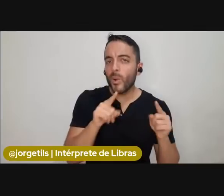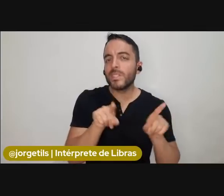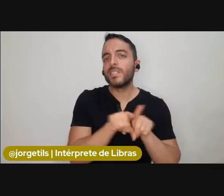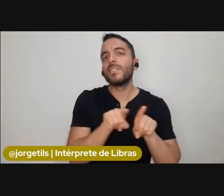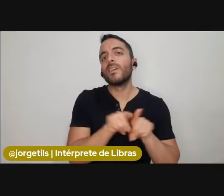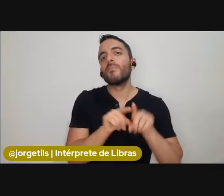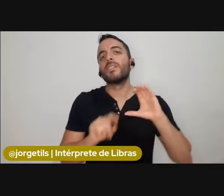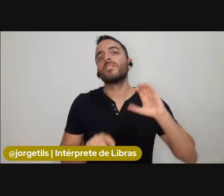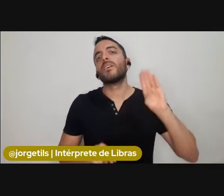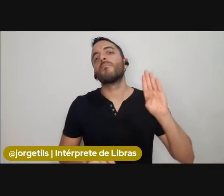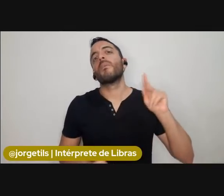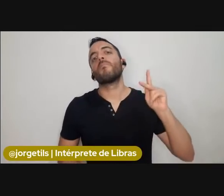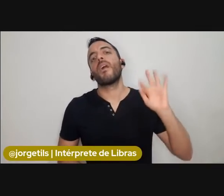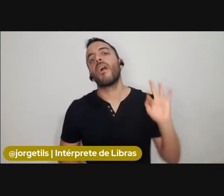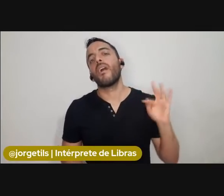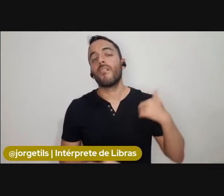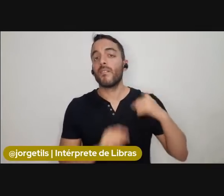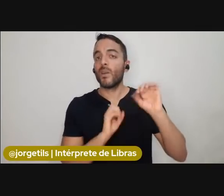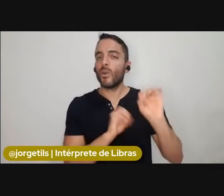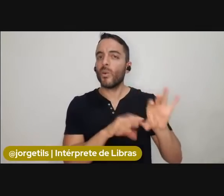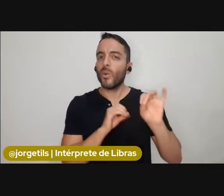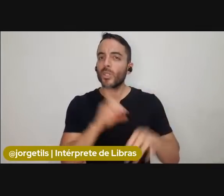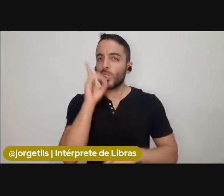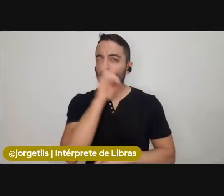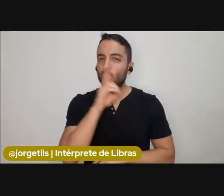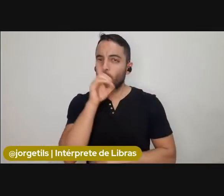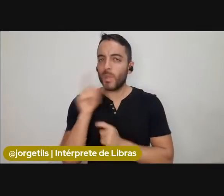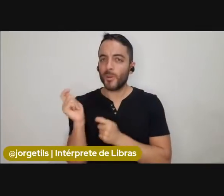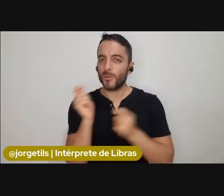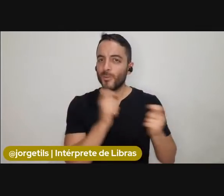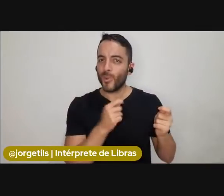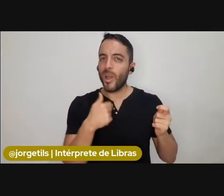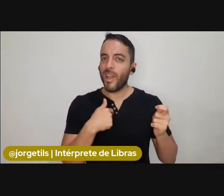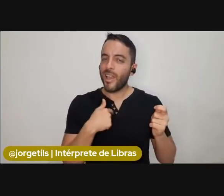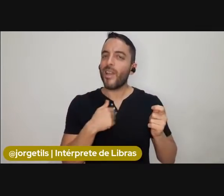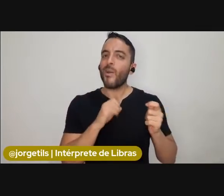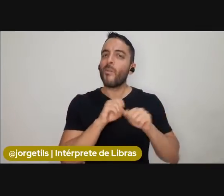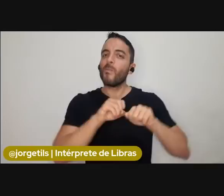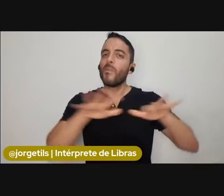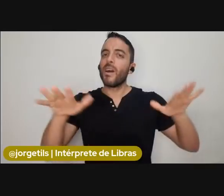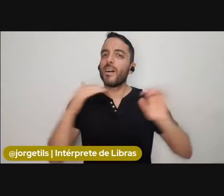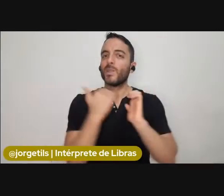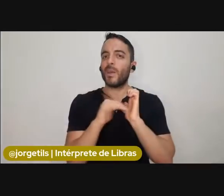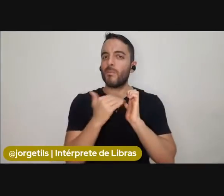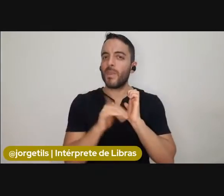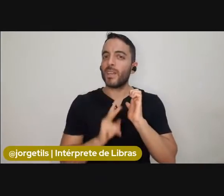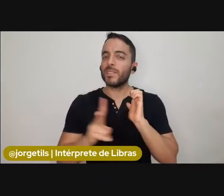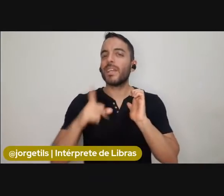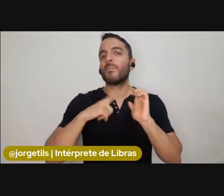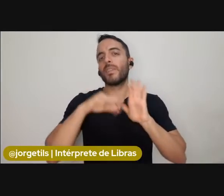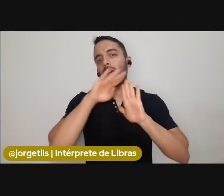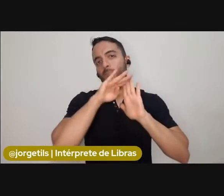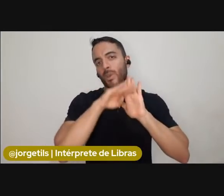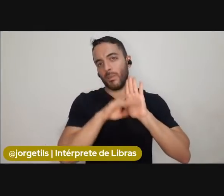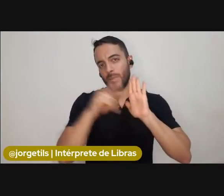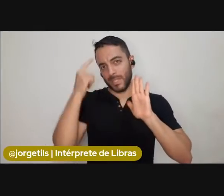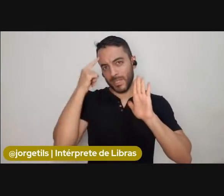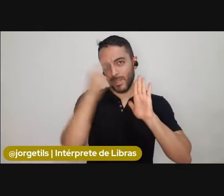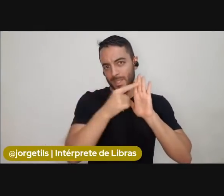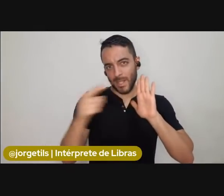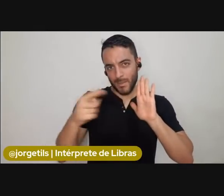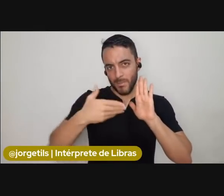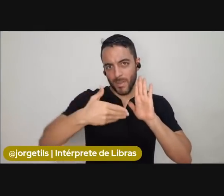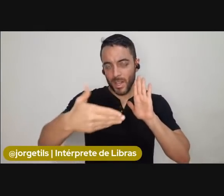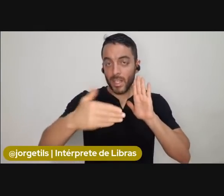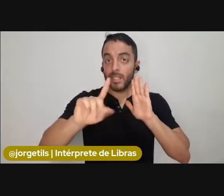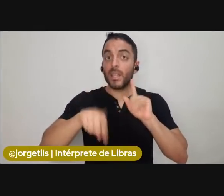para quem eu dou aula, todo domingo eu passo os e-mails para os estudantes. Dos meus e-mails, sempre eu coloco a programação da semana consecutiva, mas sempre